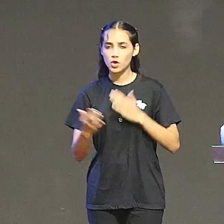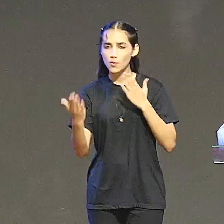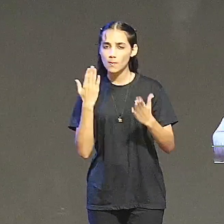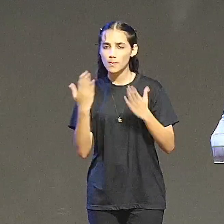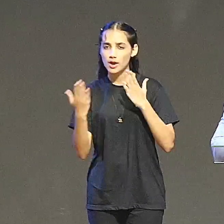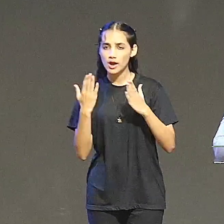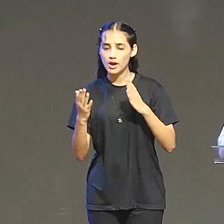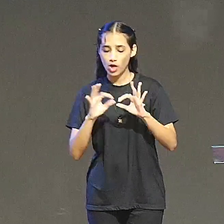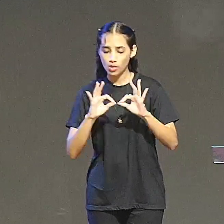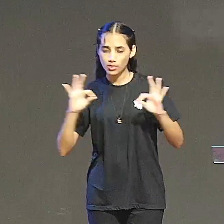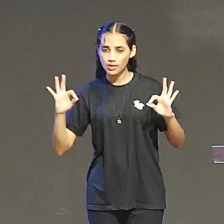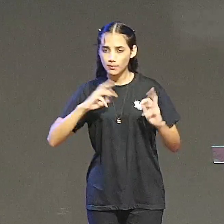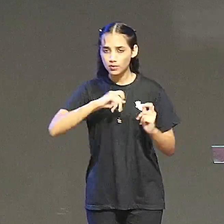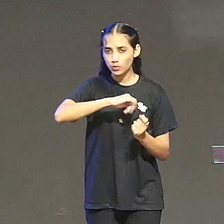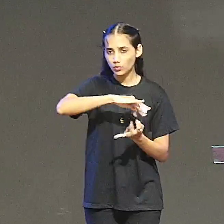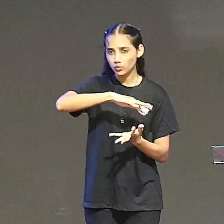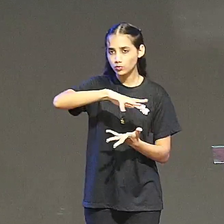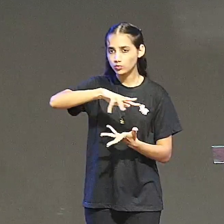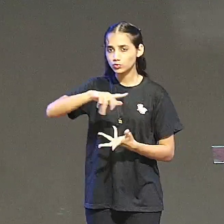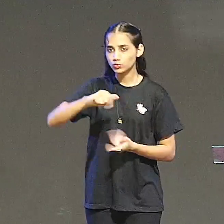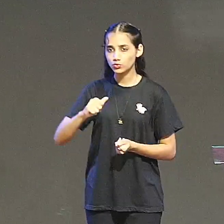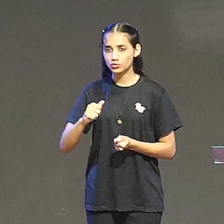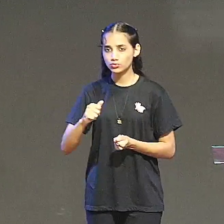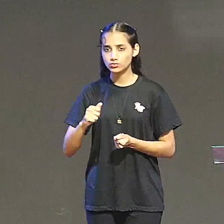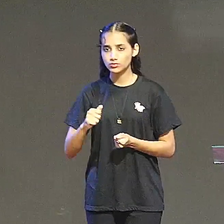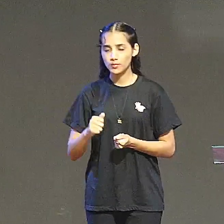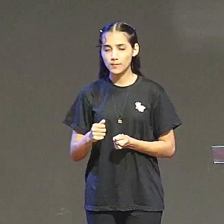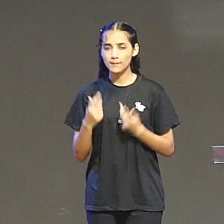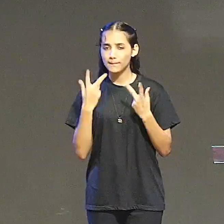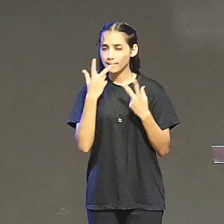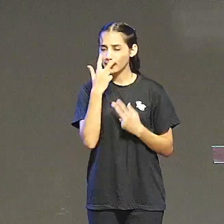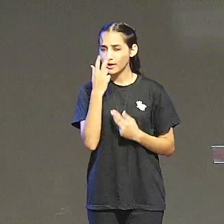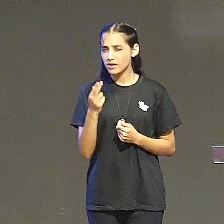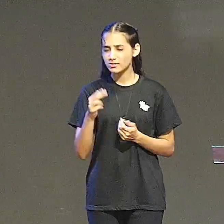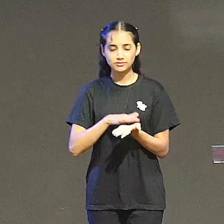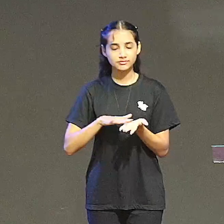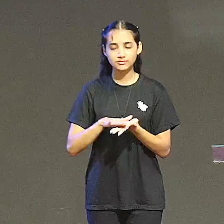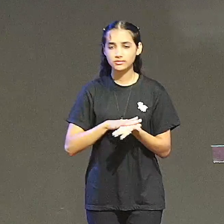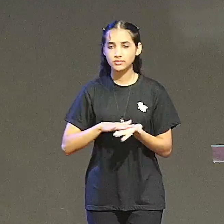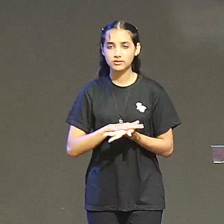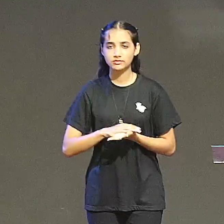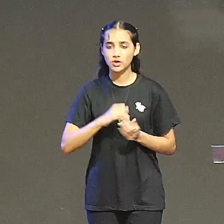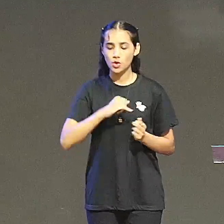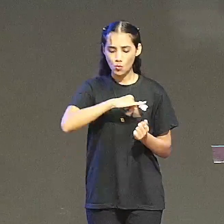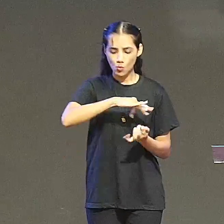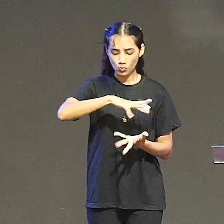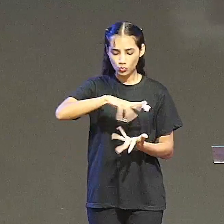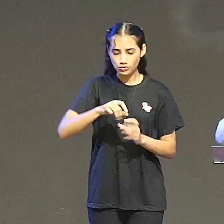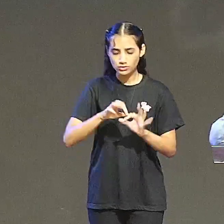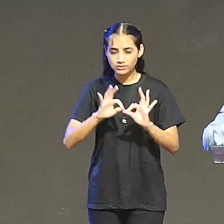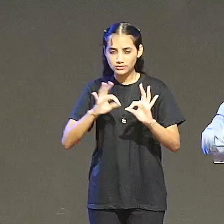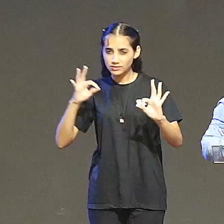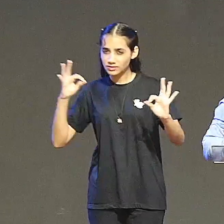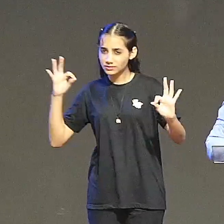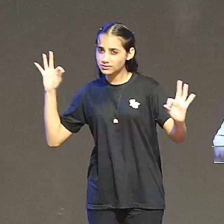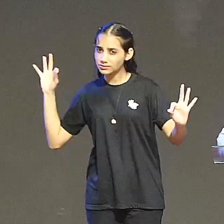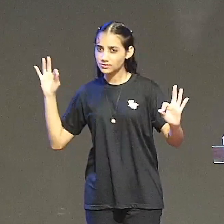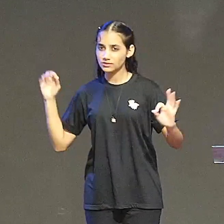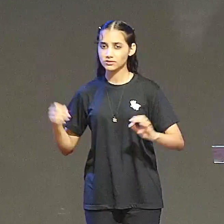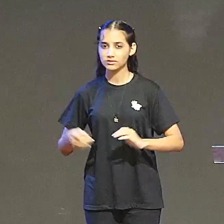o nosso planeta é algo tão grande meus irmãos que em Milhões e milhões de anos de